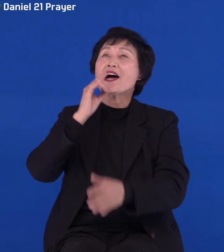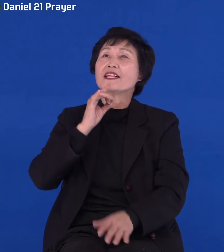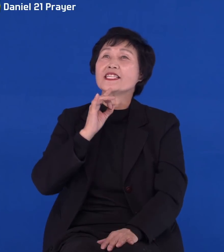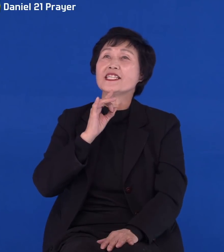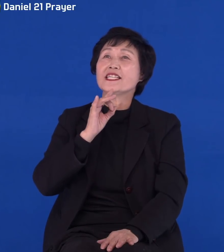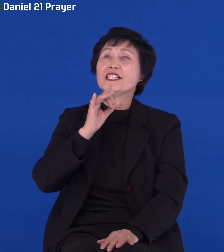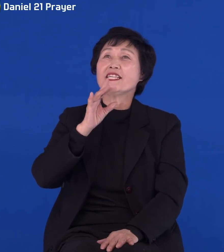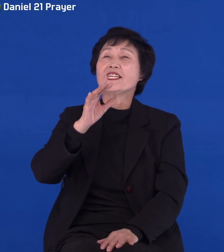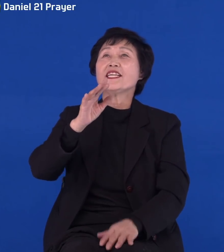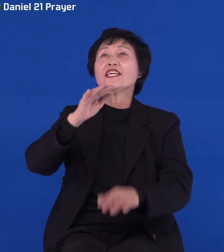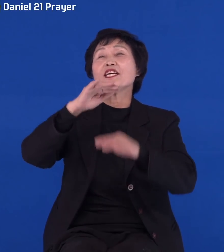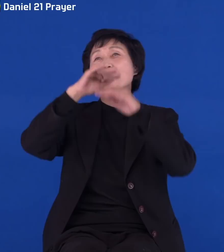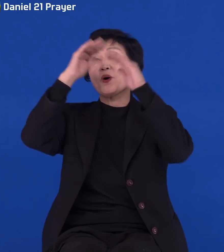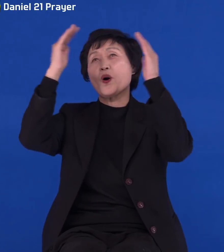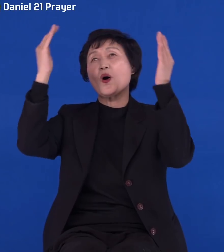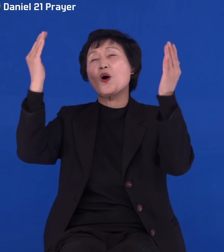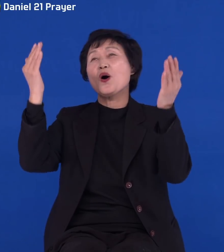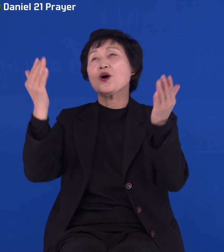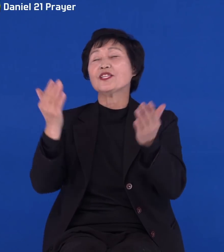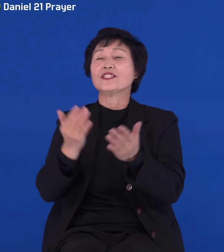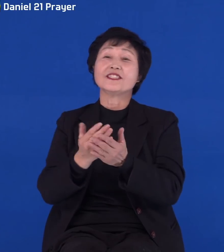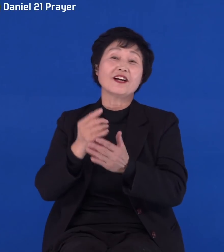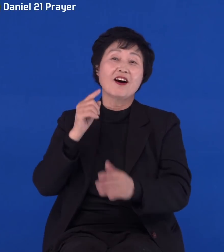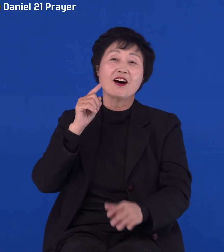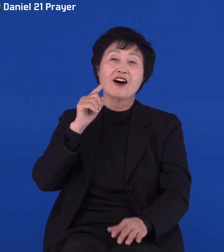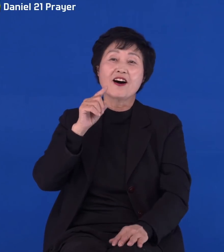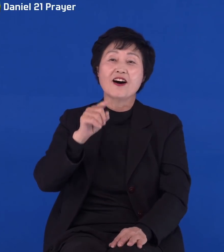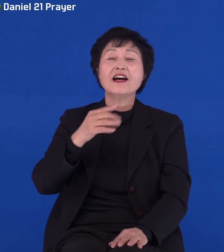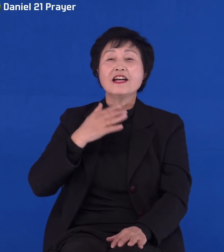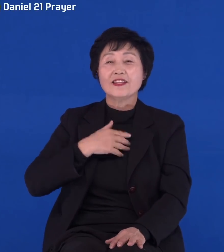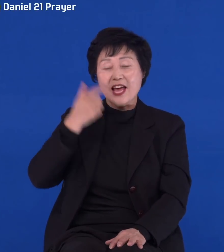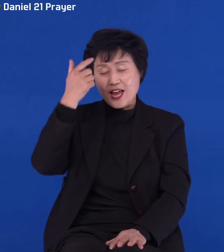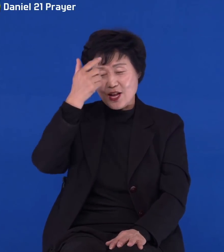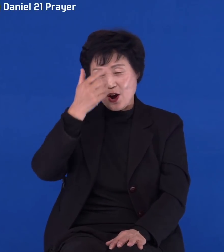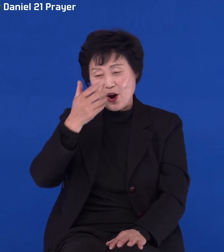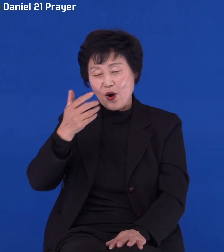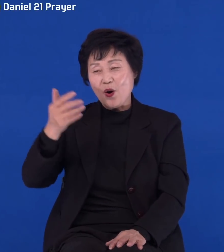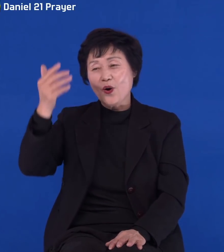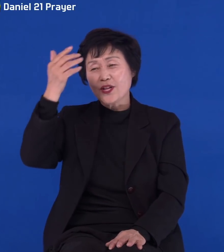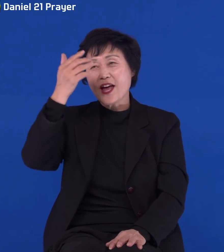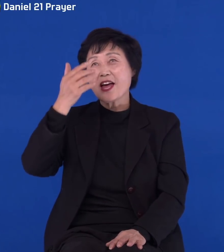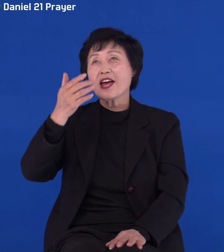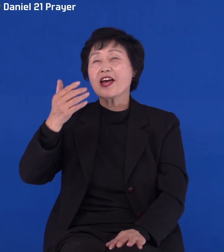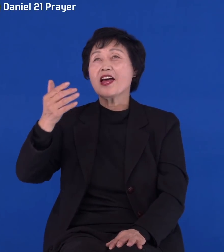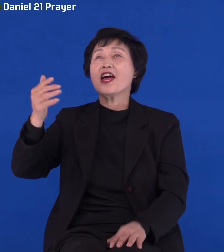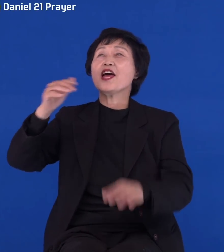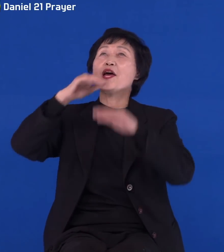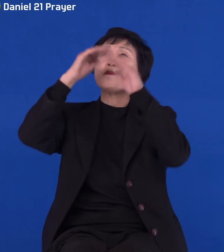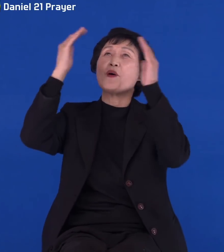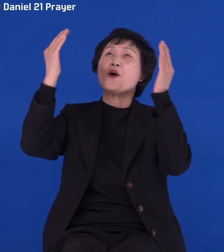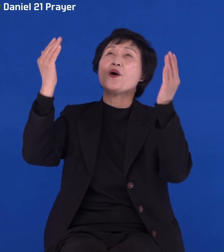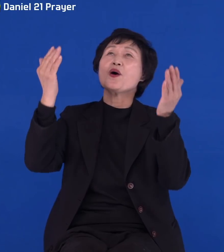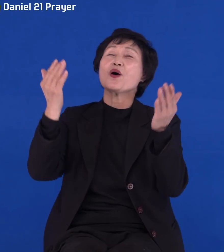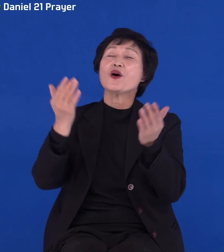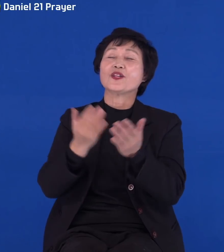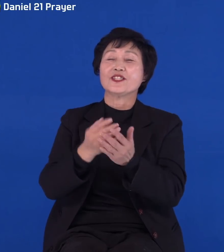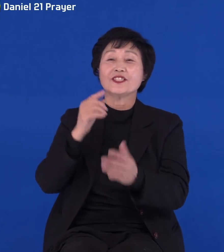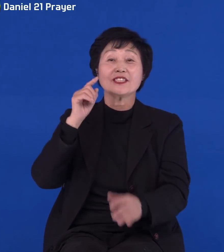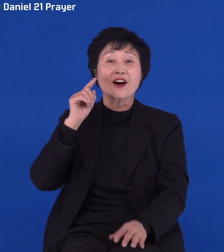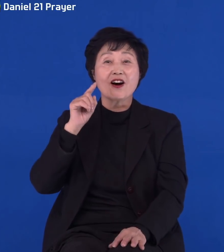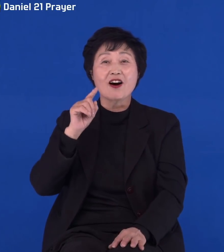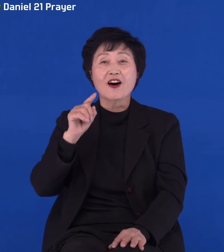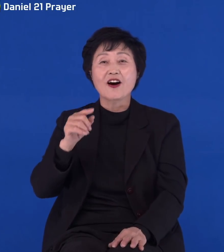주님만이 모든 것, 내 영혼의 모든 것,